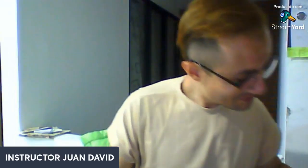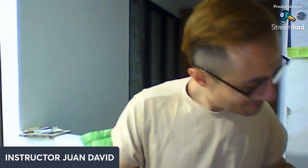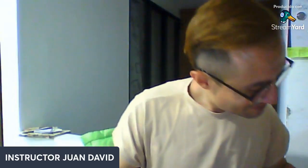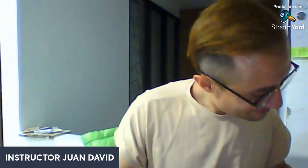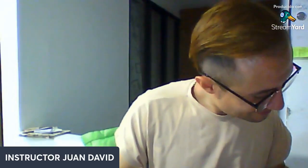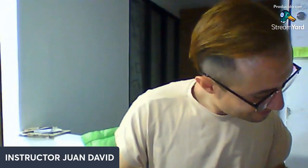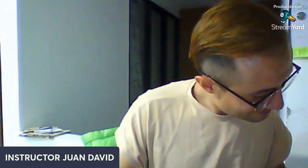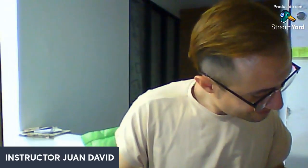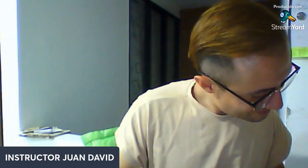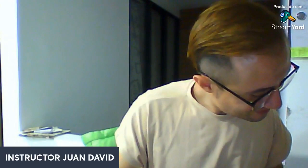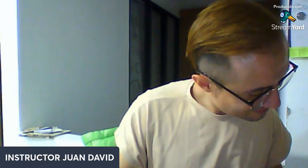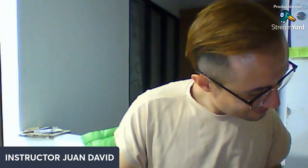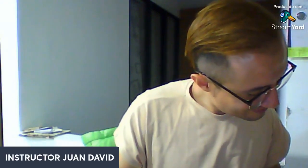Es.